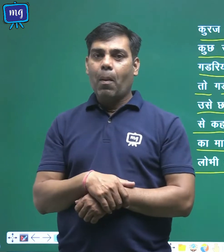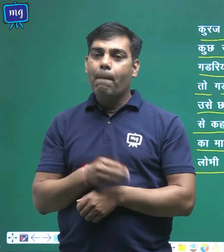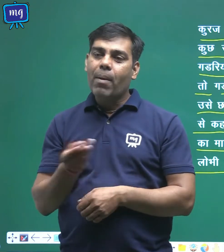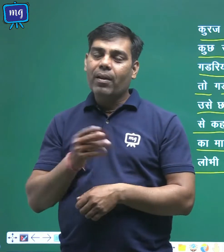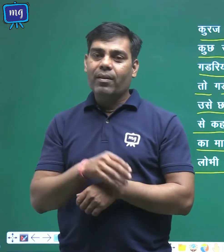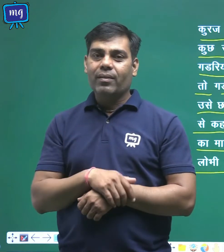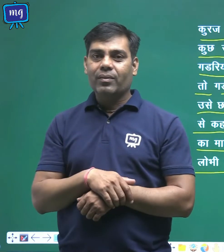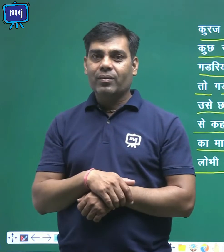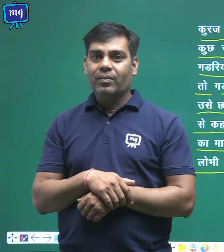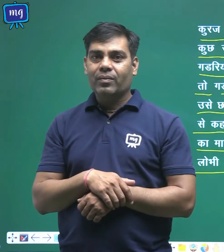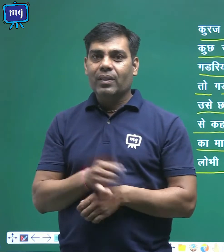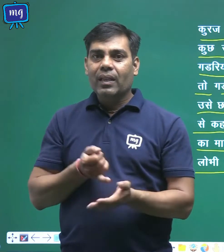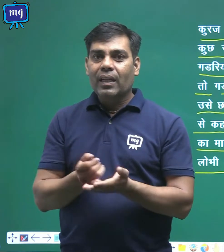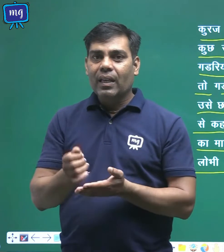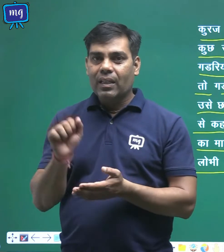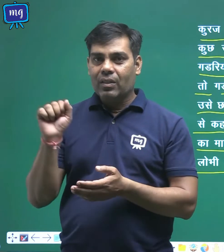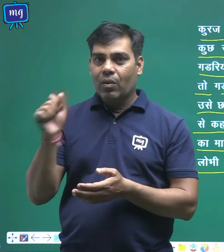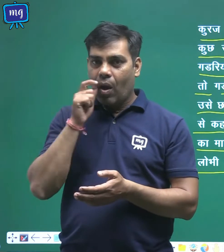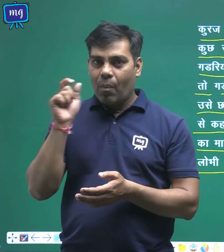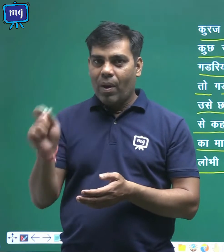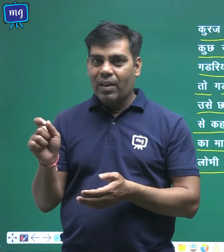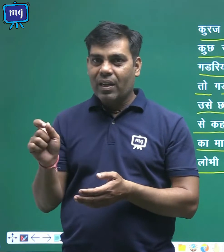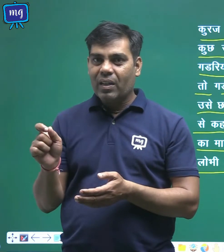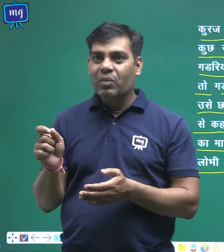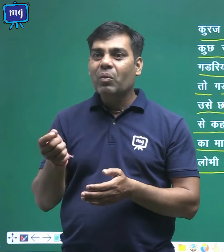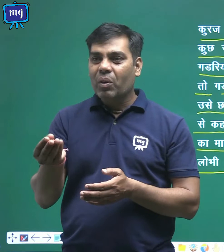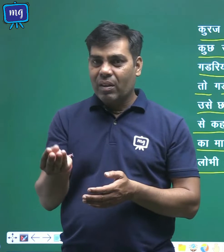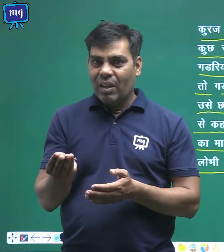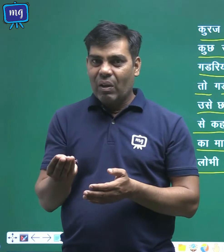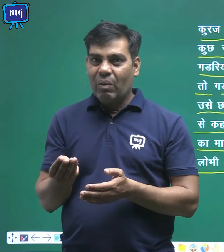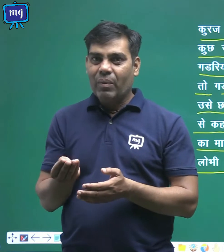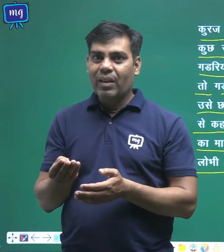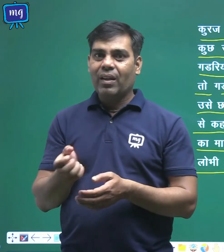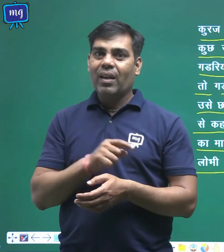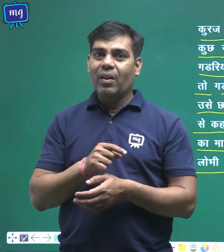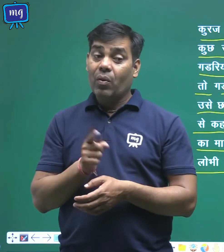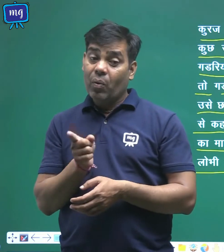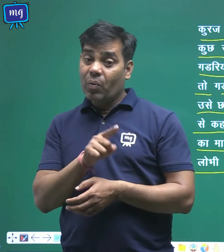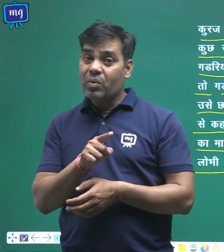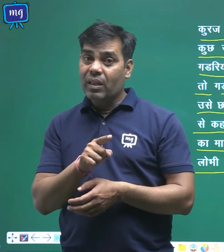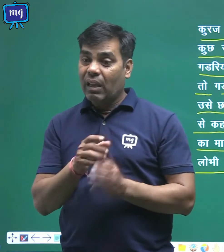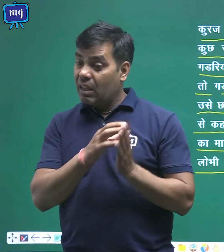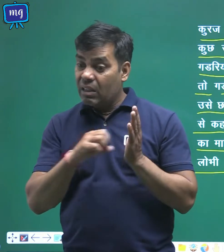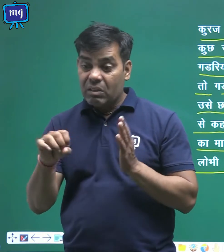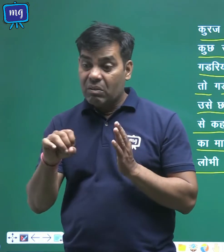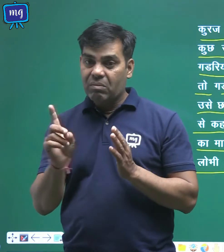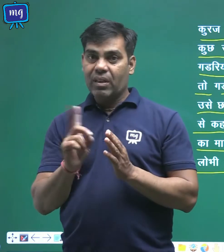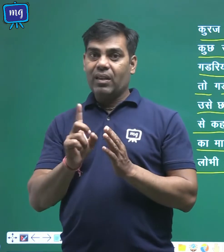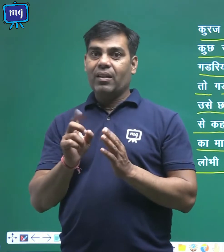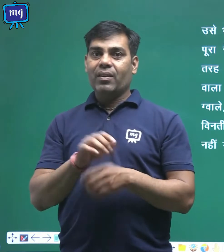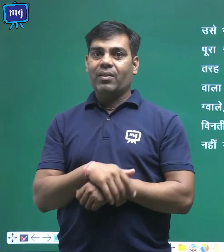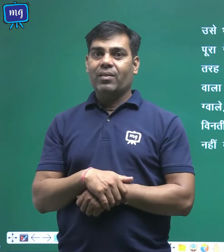पर खेत का मालिक जो कि लोभी है उसे नहीं छोड़ रहा है।